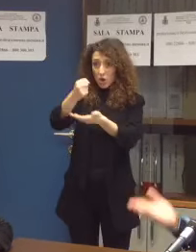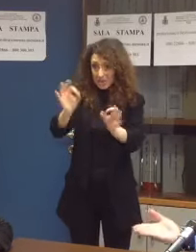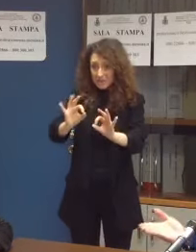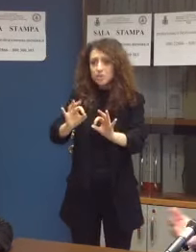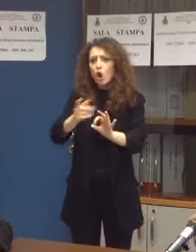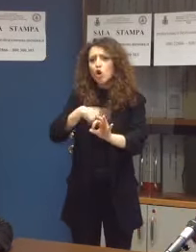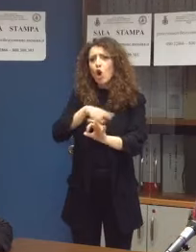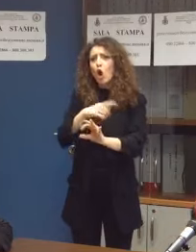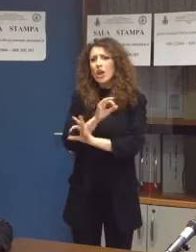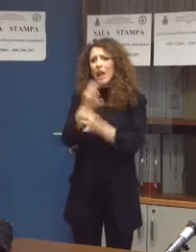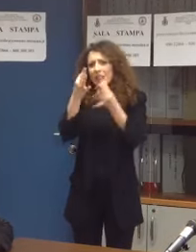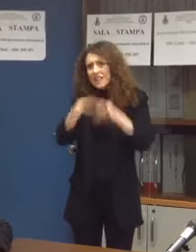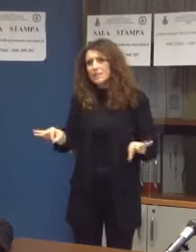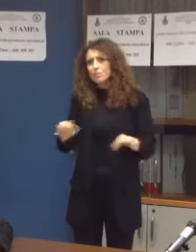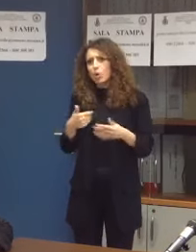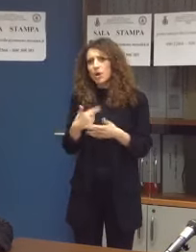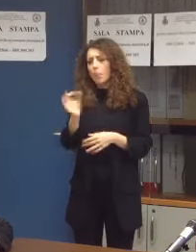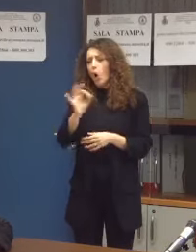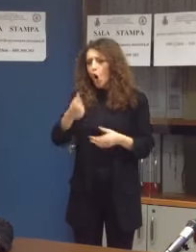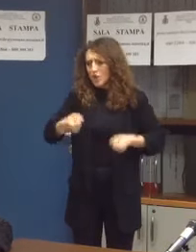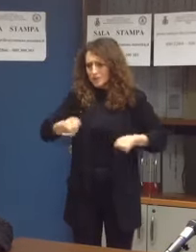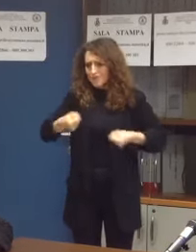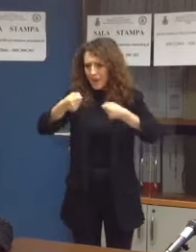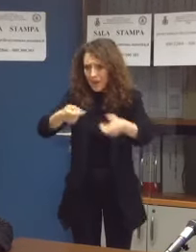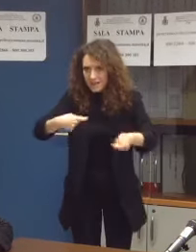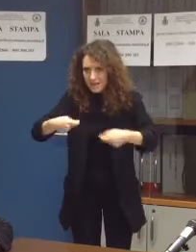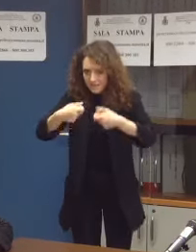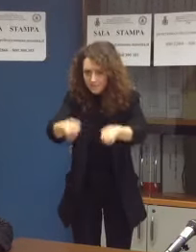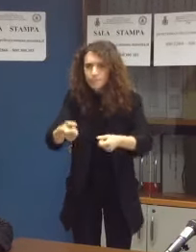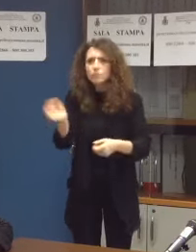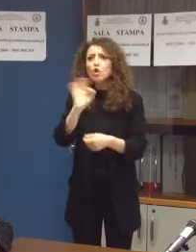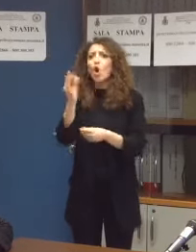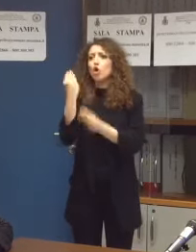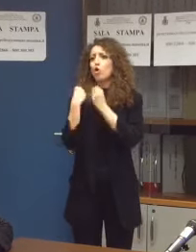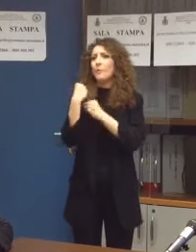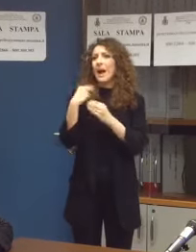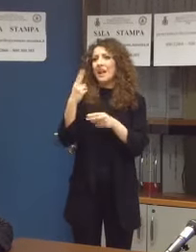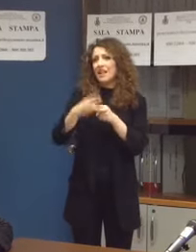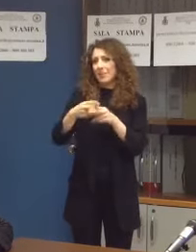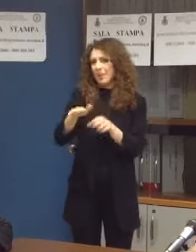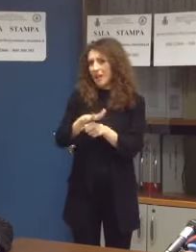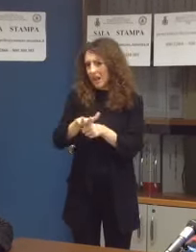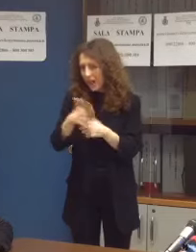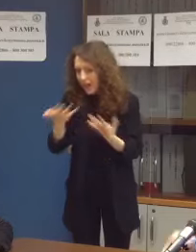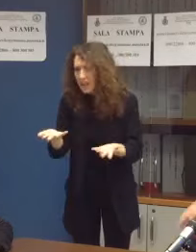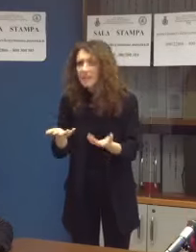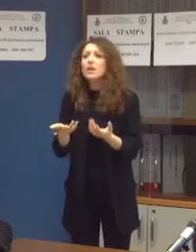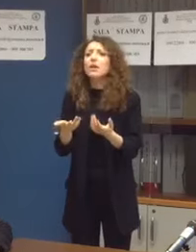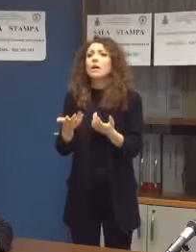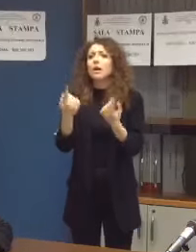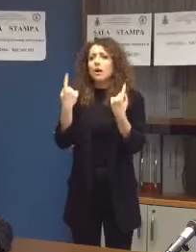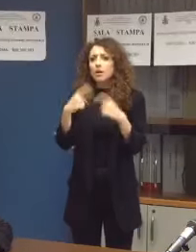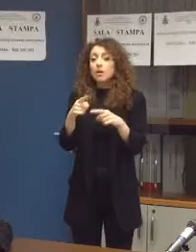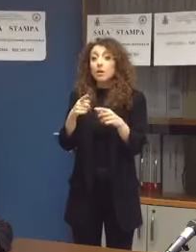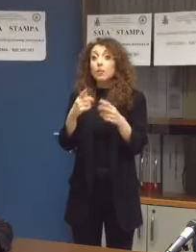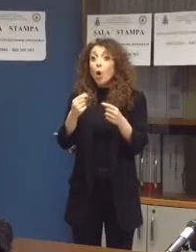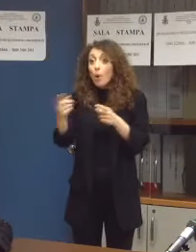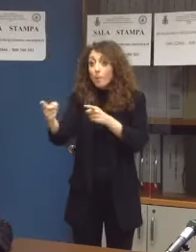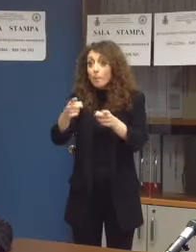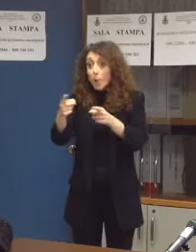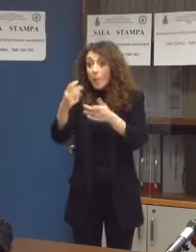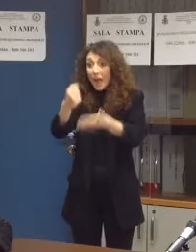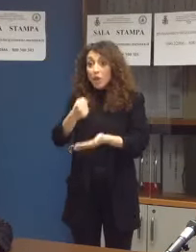vostra disposizione, o dandovi la spesa o avendo fatto l'istanza della Family Card, che dovete restituire, perché